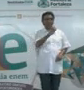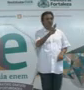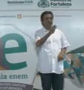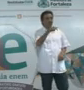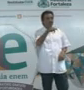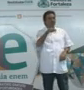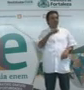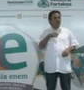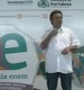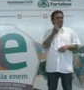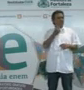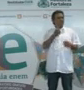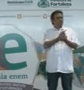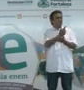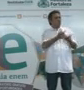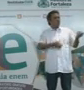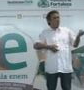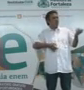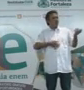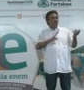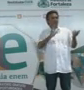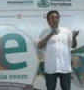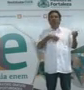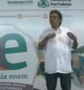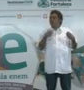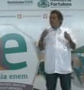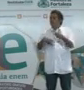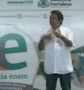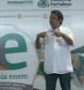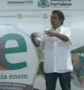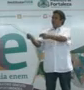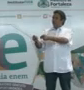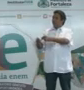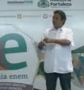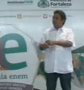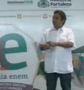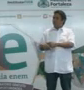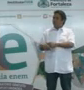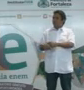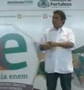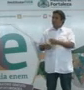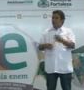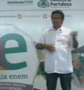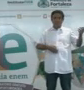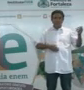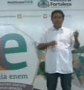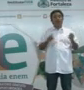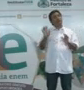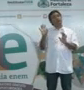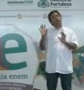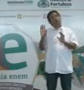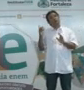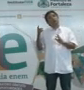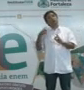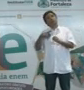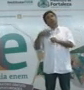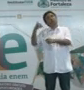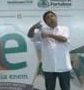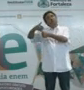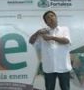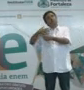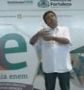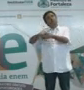não tenho dinheiro para comprar arma não, o americano não estou falando de dinheiro não, mas eu te dou as armas. Claro, em troca de petróleo, tu também tem muito petróleo,